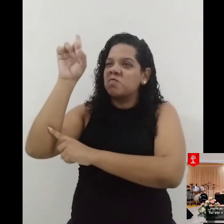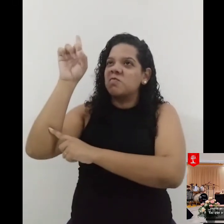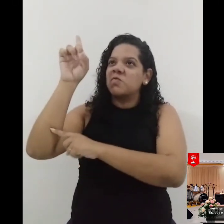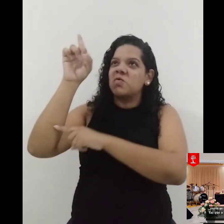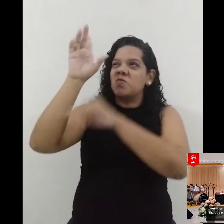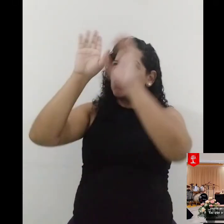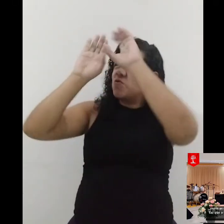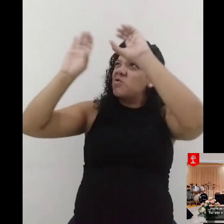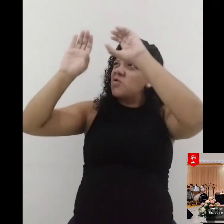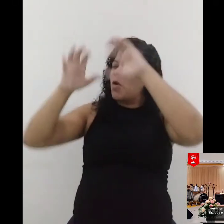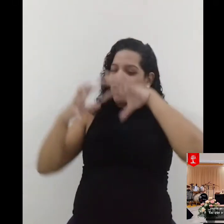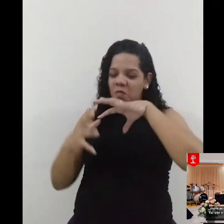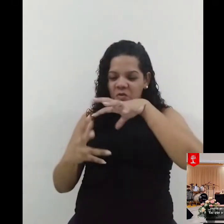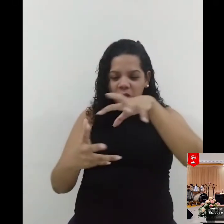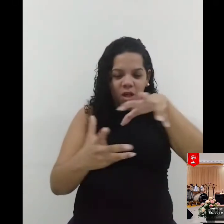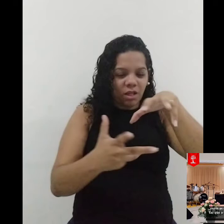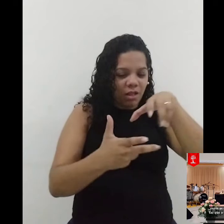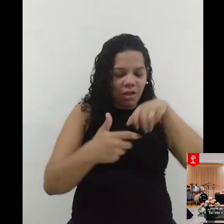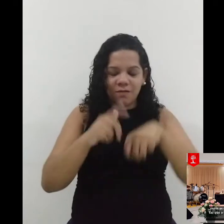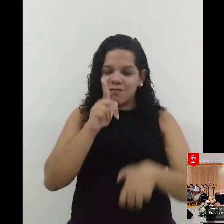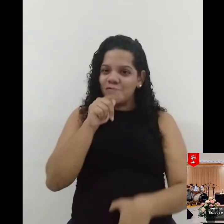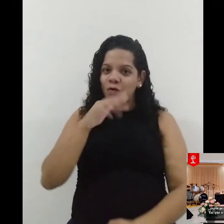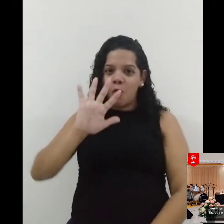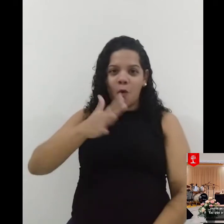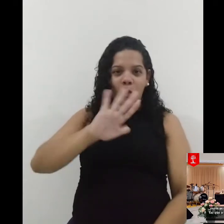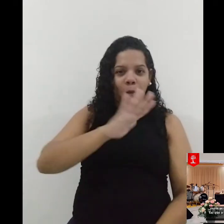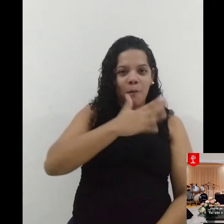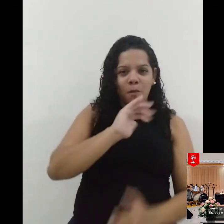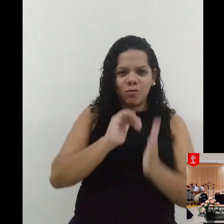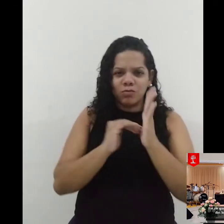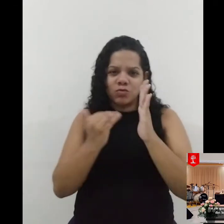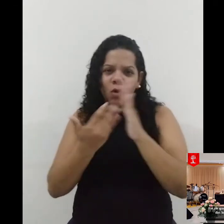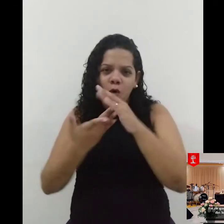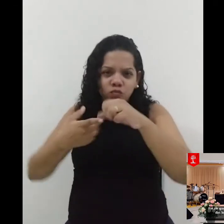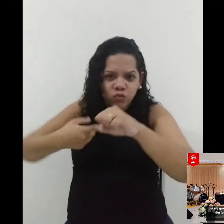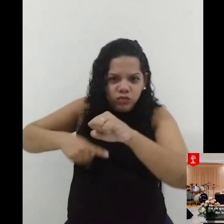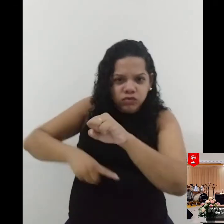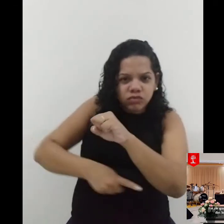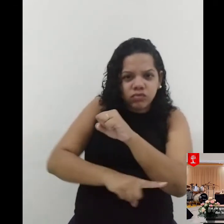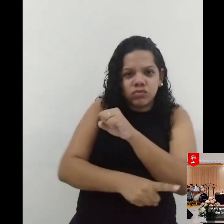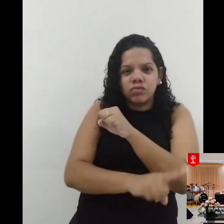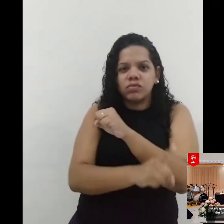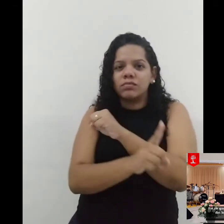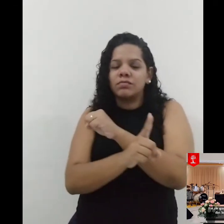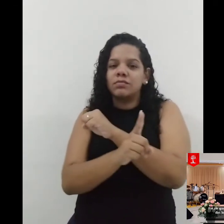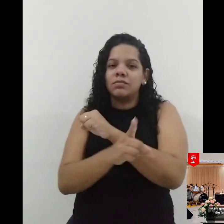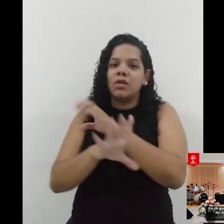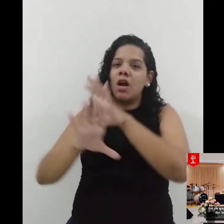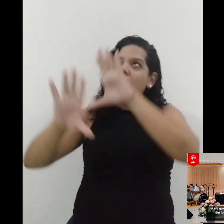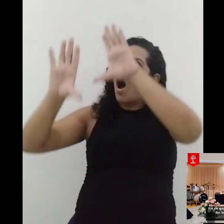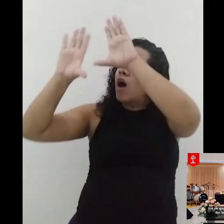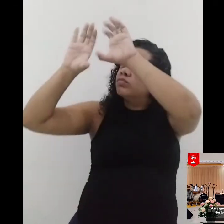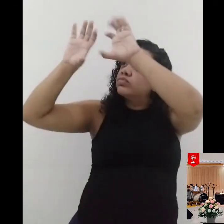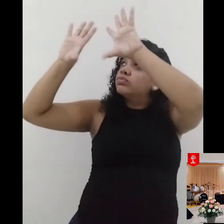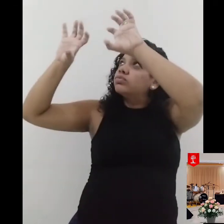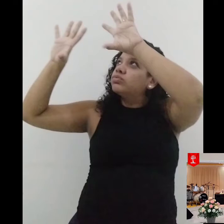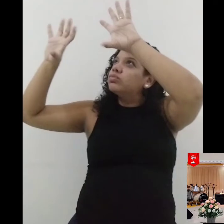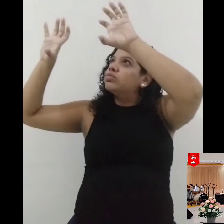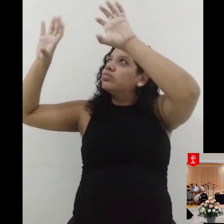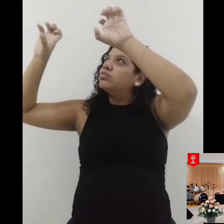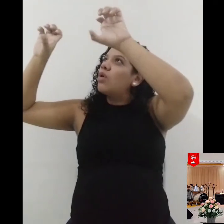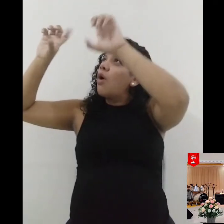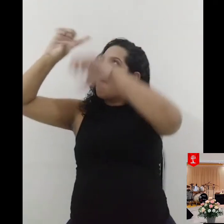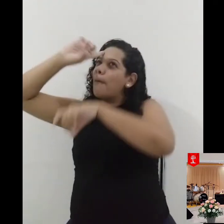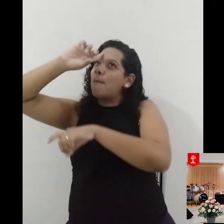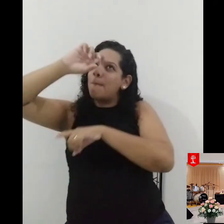a chuva e que faz os ventos saírem dos seus depósitos. Meus amados, esse é o